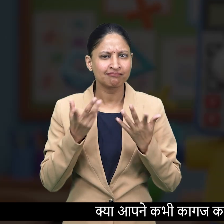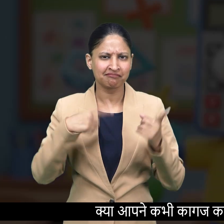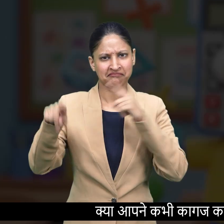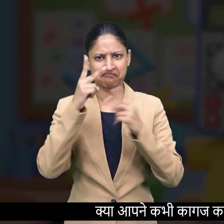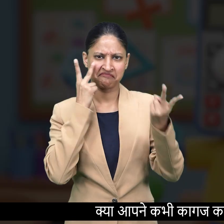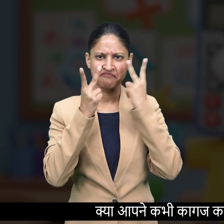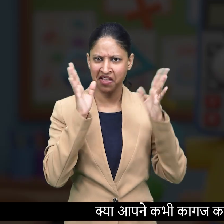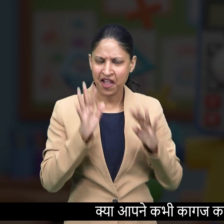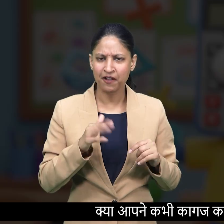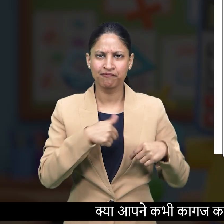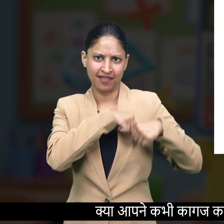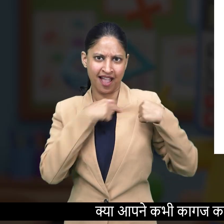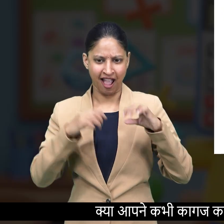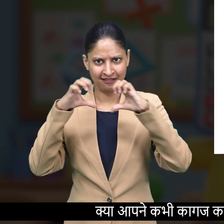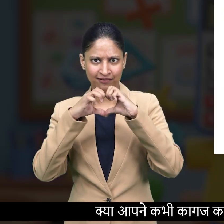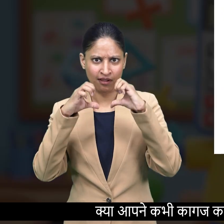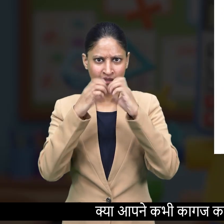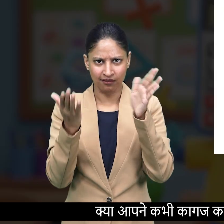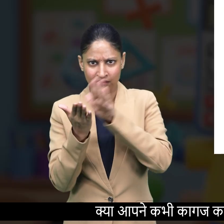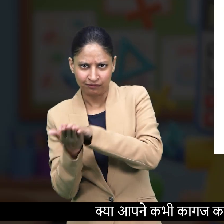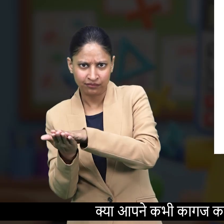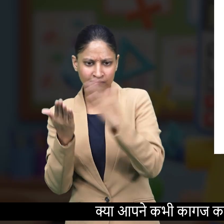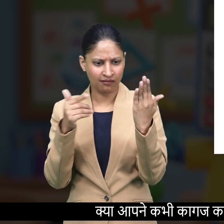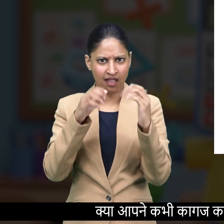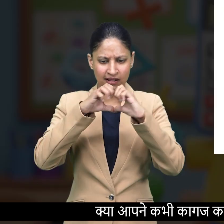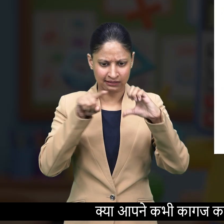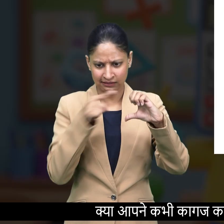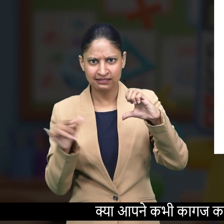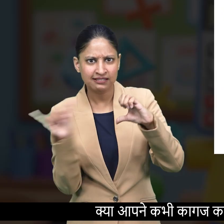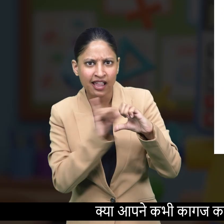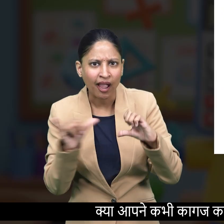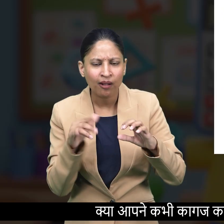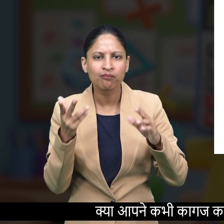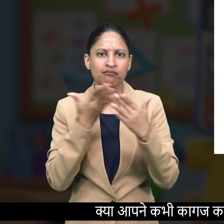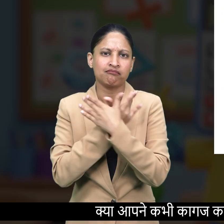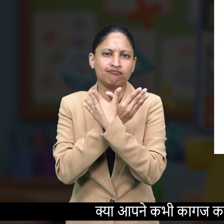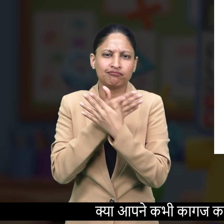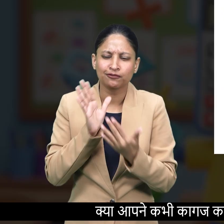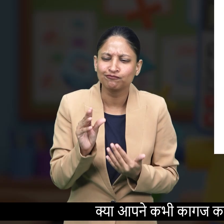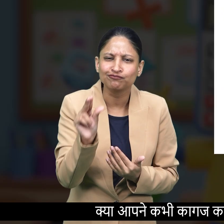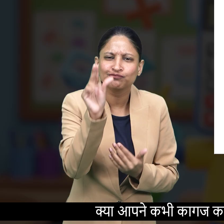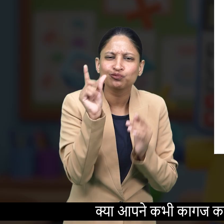क्या आपने कभी कागज का दिल बनाया है और तितली को देखा है?